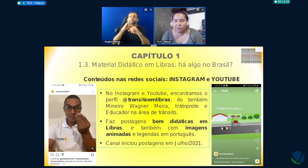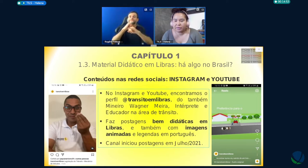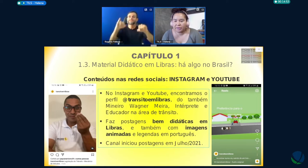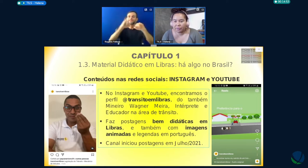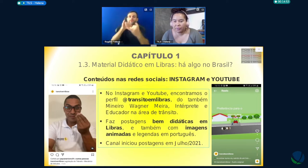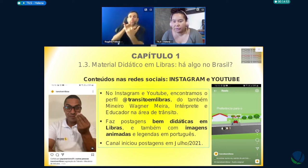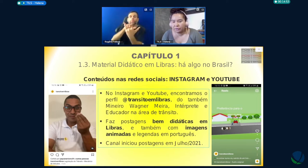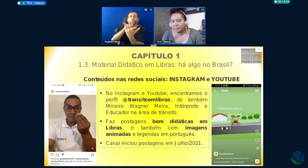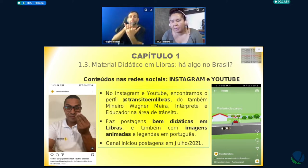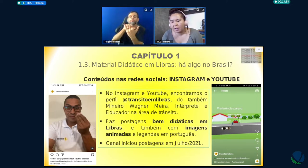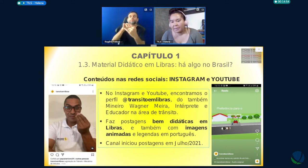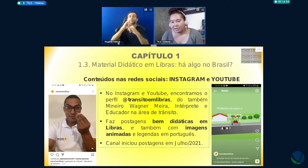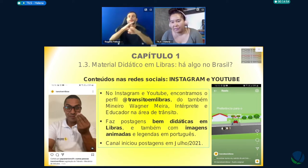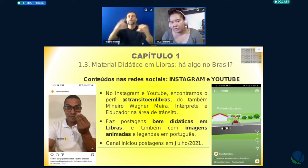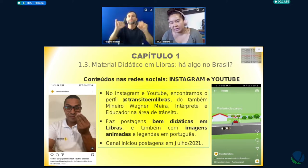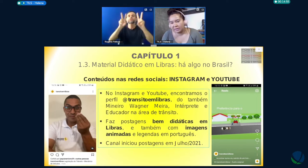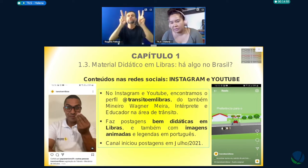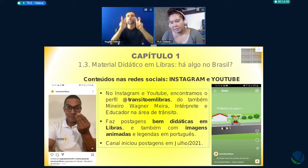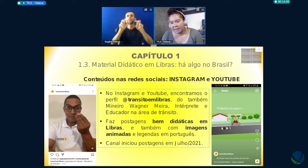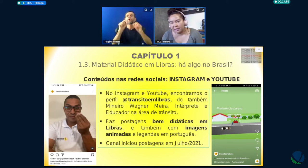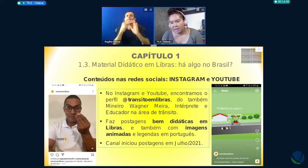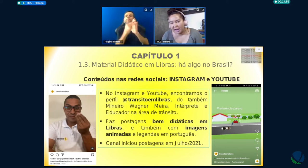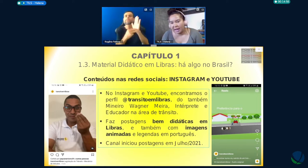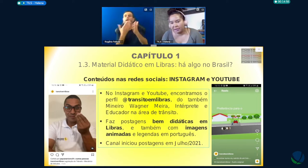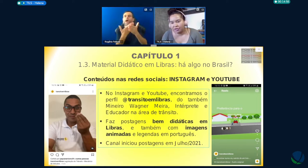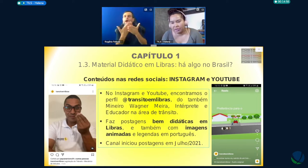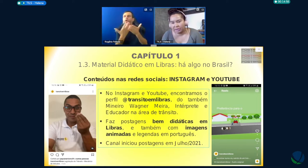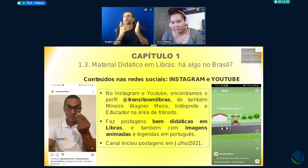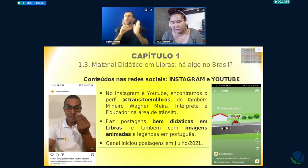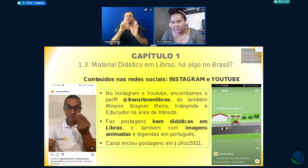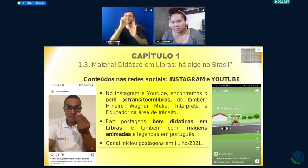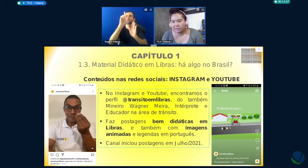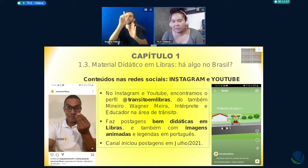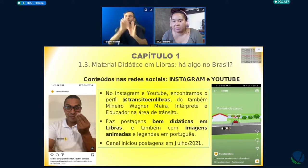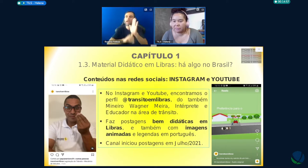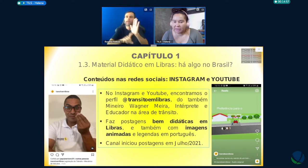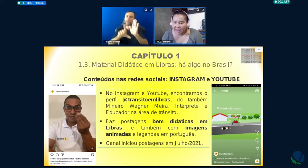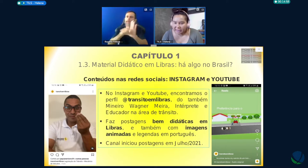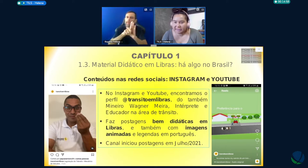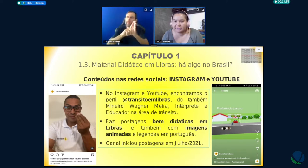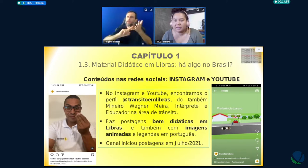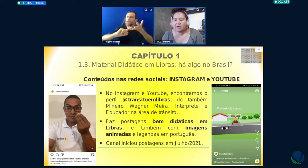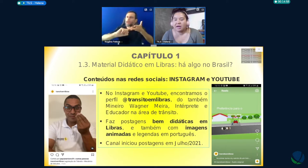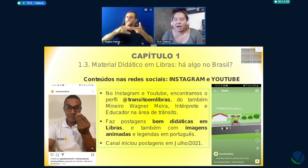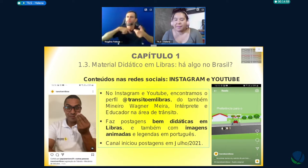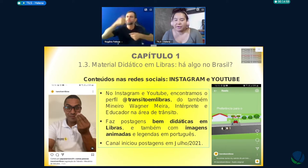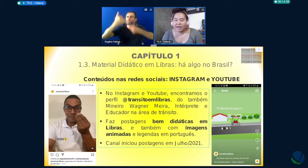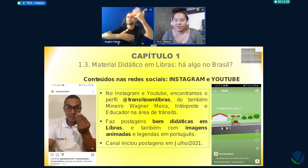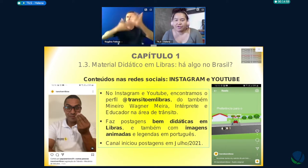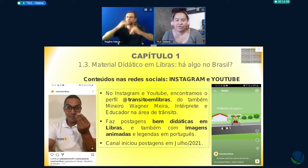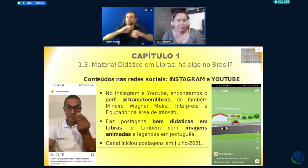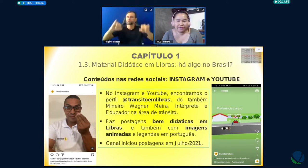de conteúdo para divulgação também na área de trânsito, que traz